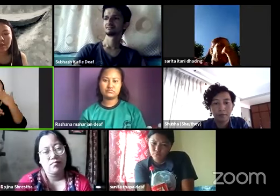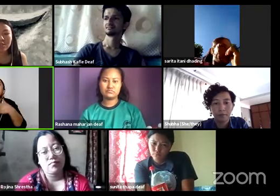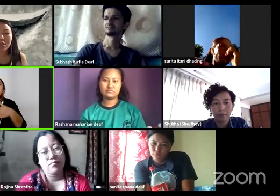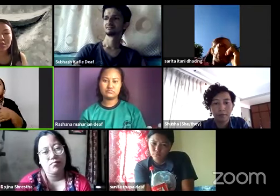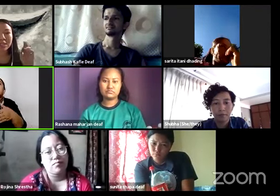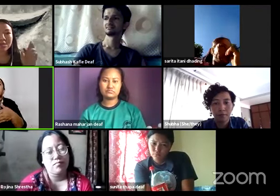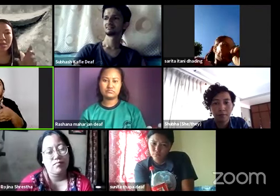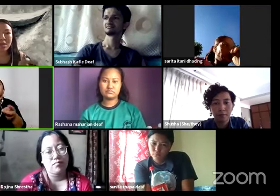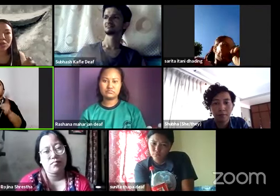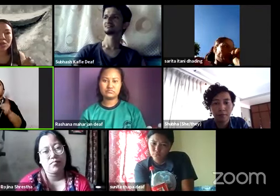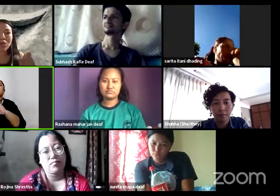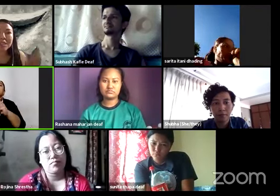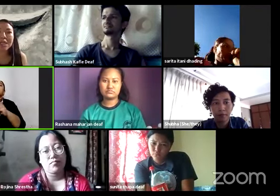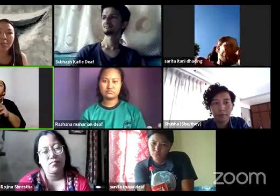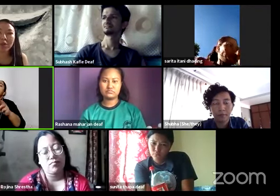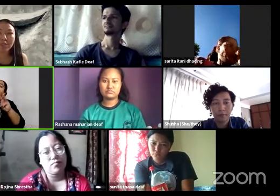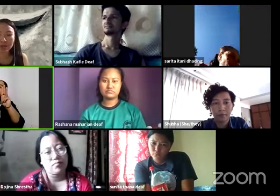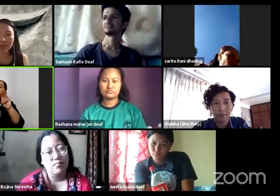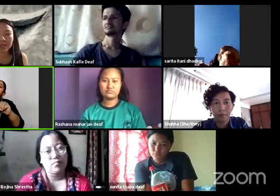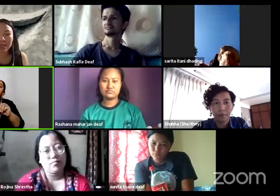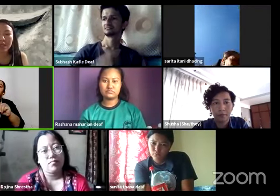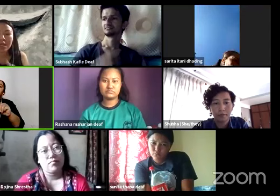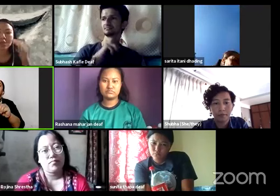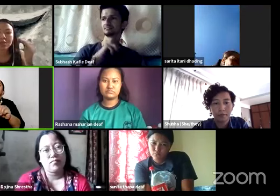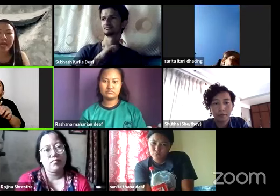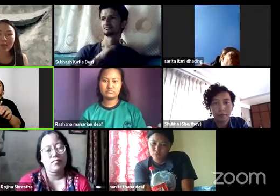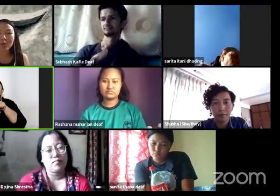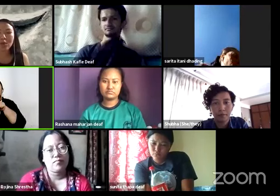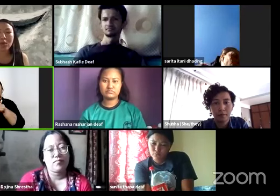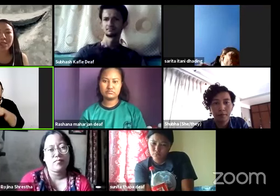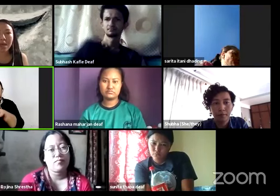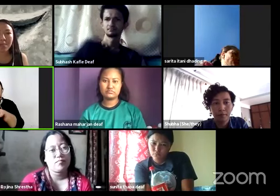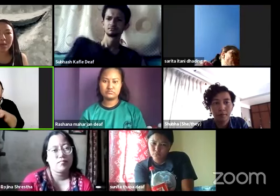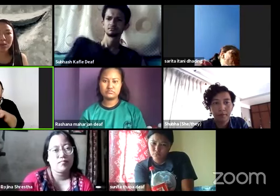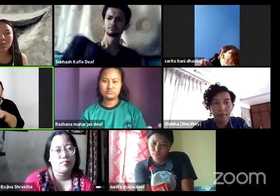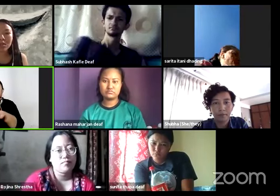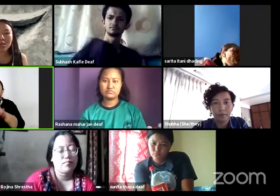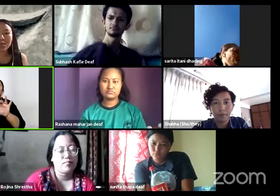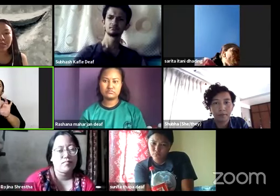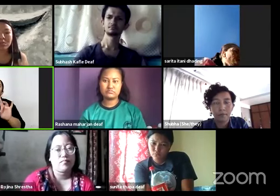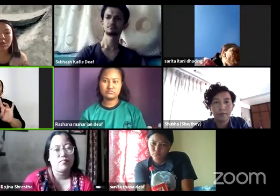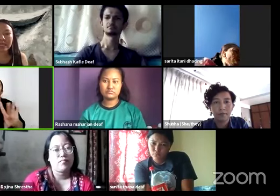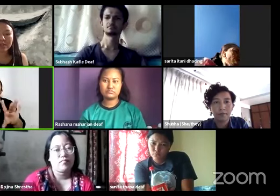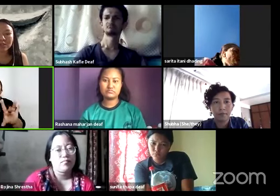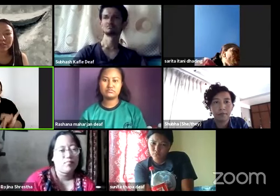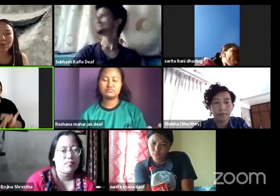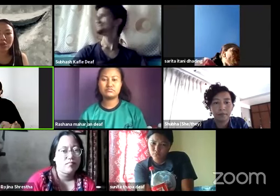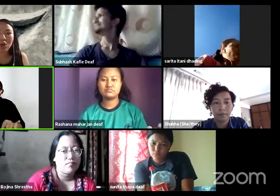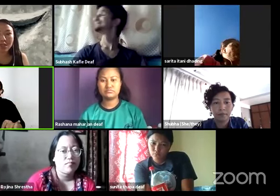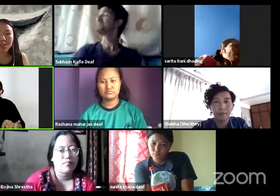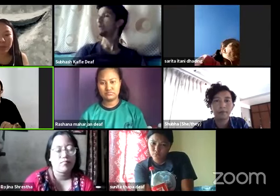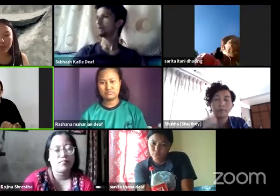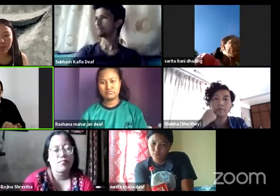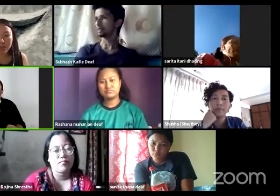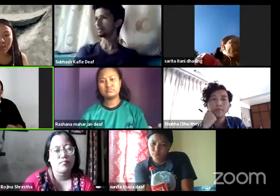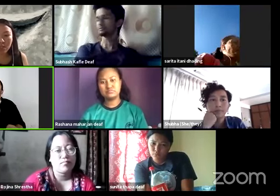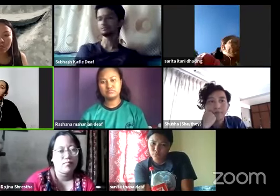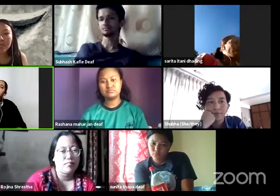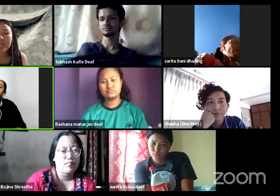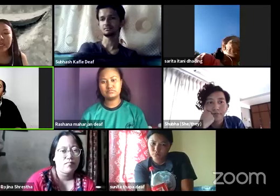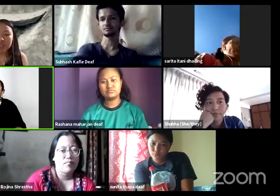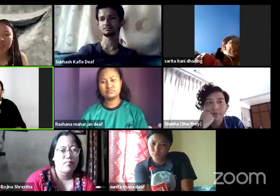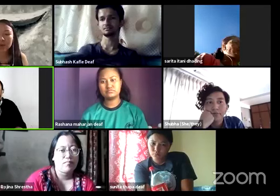त सँगसँगै त्यसमा तपाईँले जुन यो मिसिङ पोइन्ट्सहरू छ नि, जुन आन्दोलनको हिसाबमा होस् अथवा चाहिँ हाम्रो लिगल जुन डकुमेन्ट्सहरू हामीहरूसँग